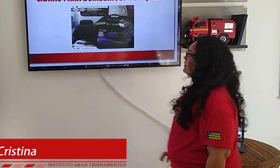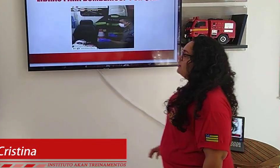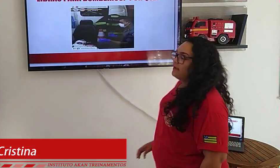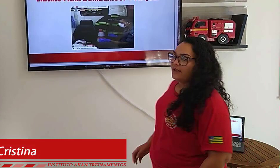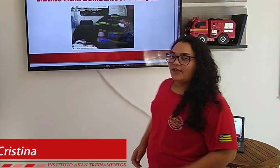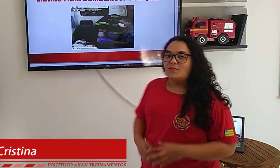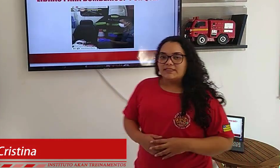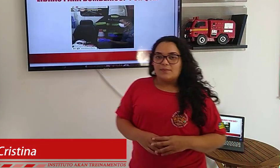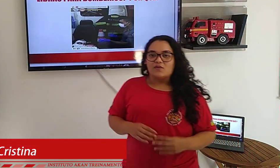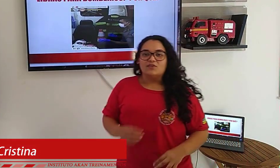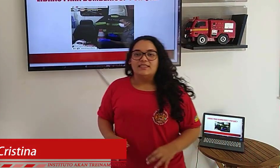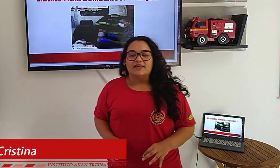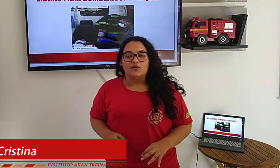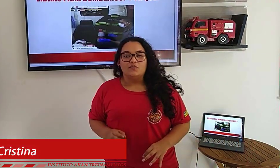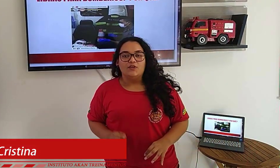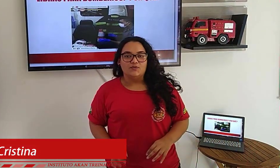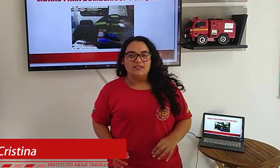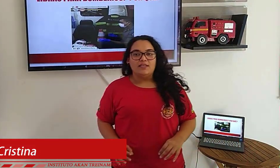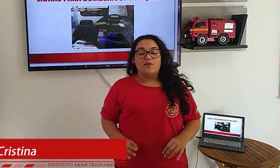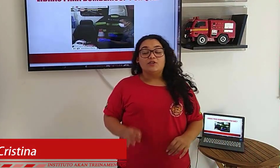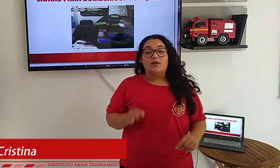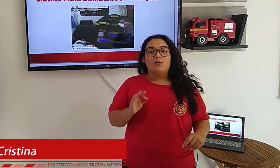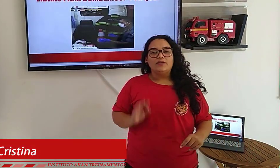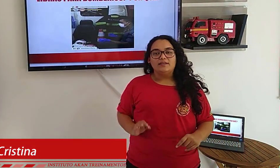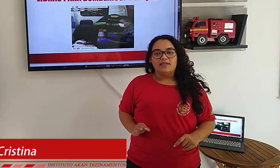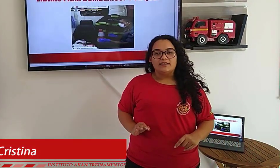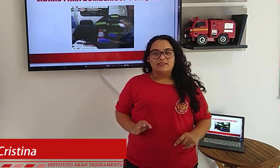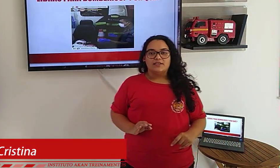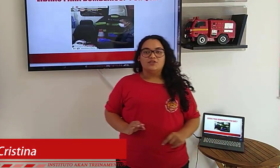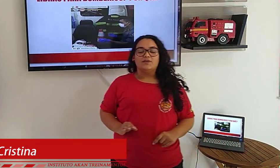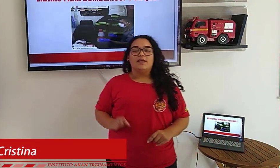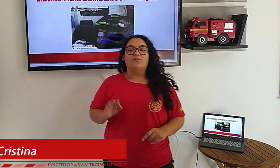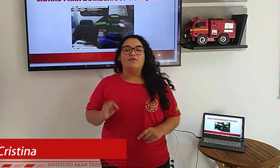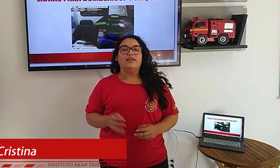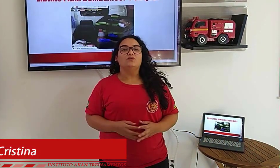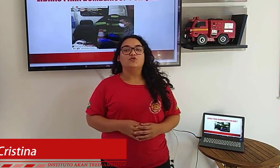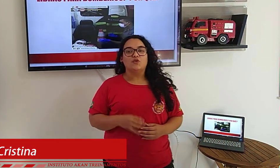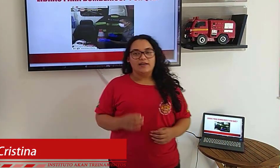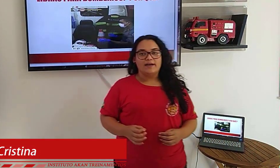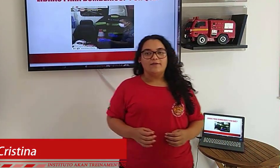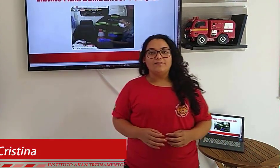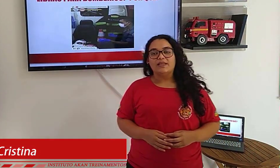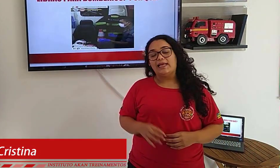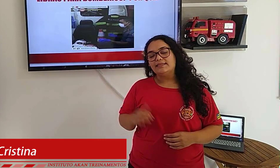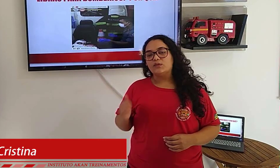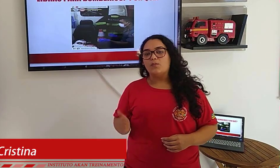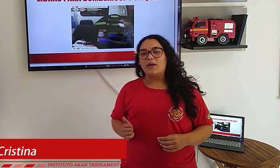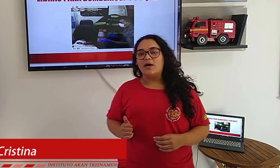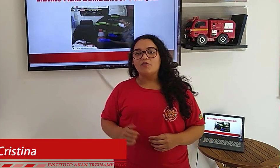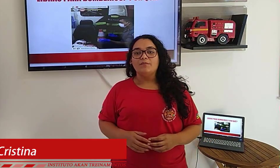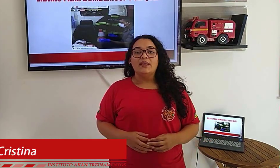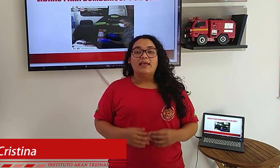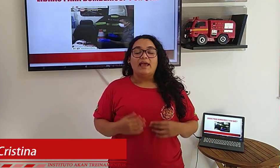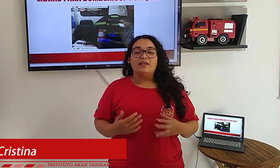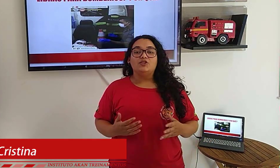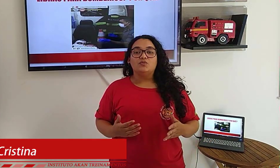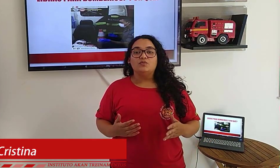Eu vou passar para vocês aqui um videozinho que eu achei muito interessante. Eu vi no jornal, lá de São Paulo, é de